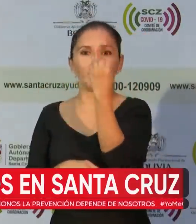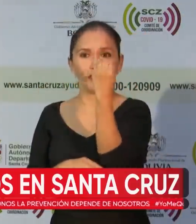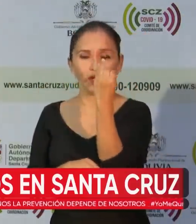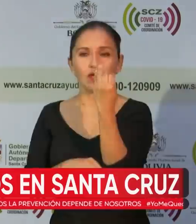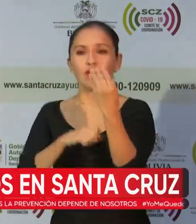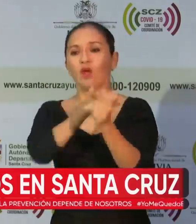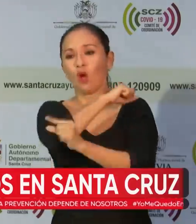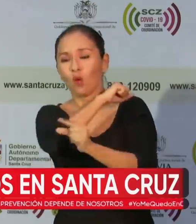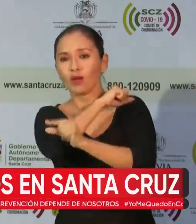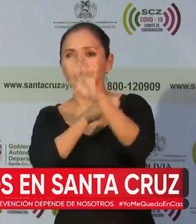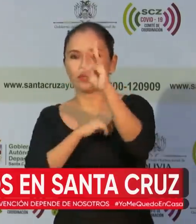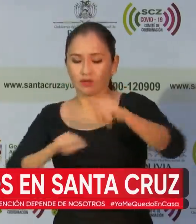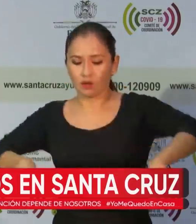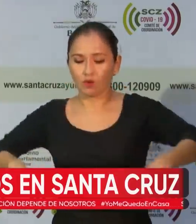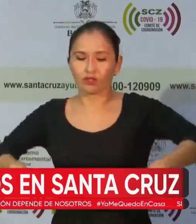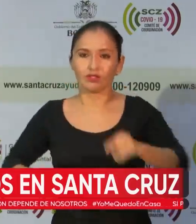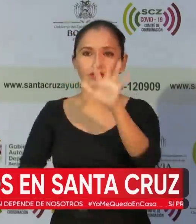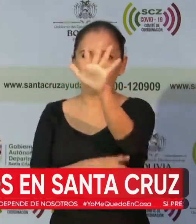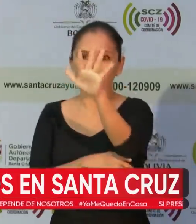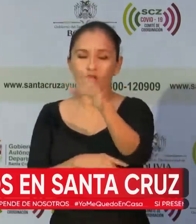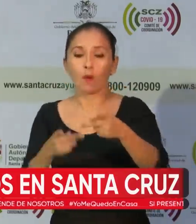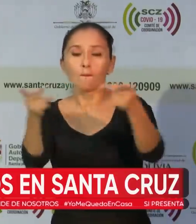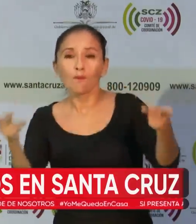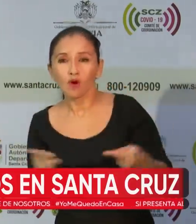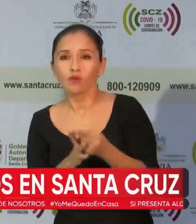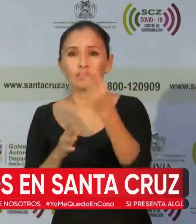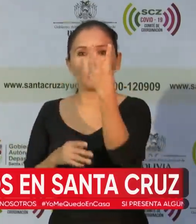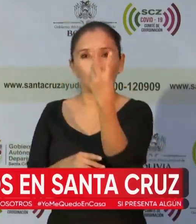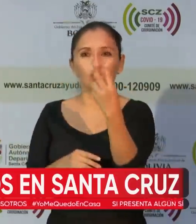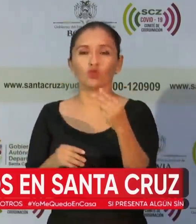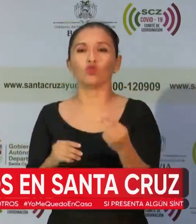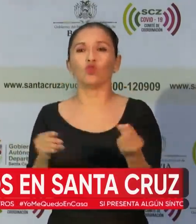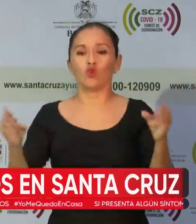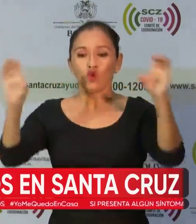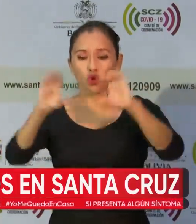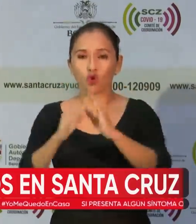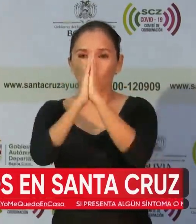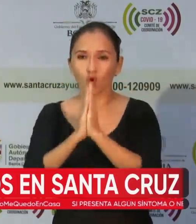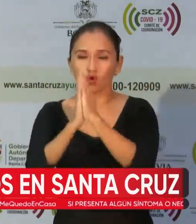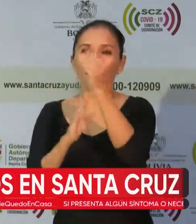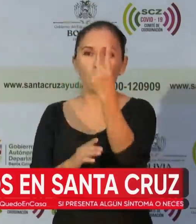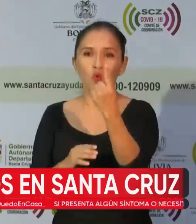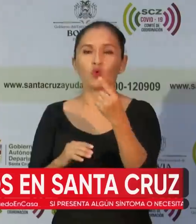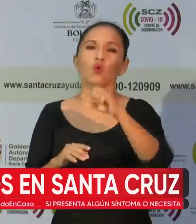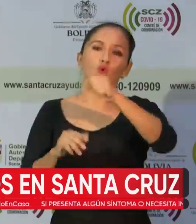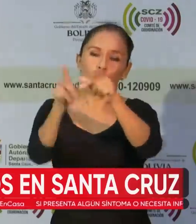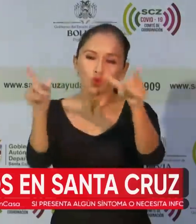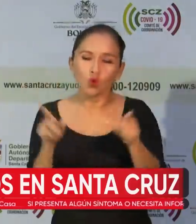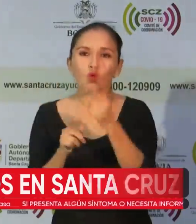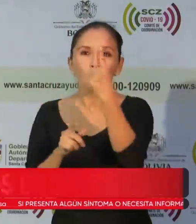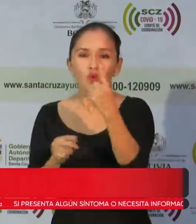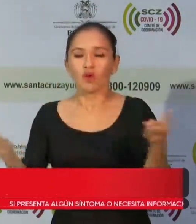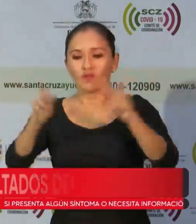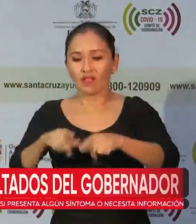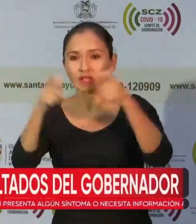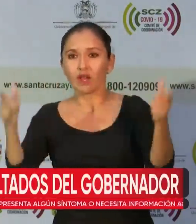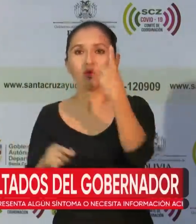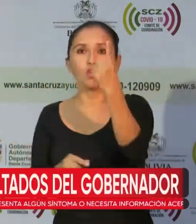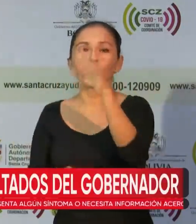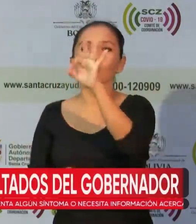La Guardia 7, Portachuelo 5, San Pedro 2, Cotoca 1, Mairana 1 y Valle Grande 1. Suman un total